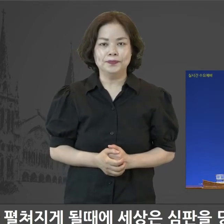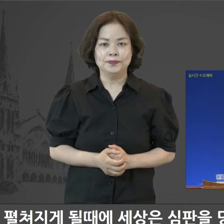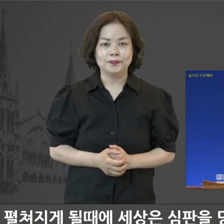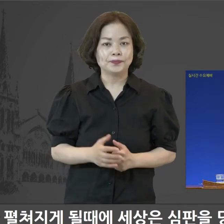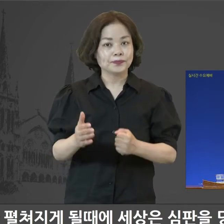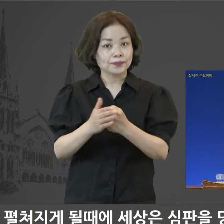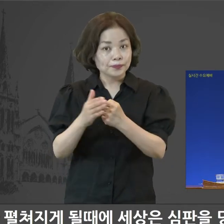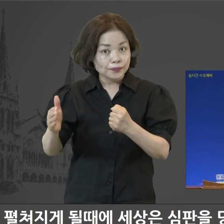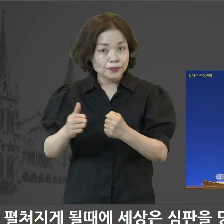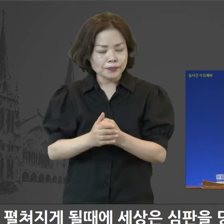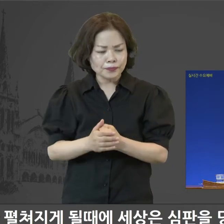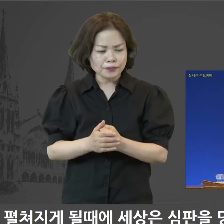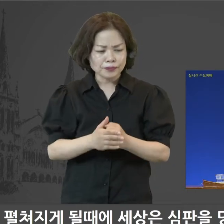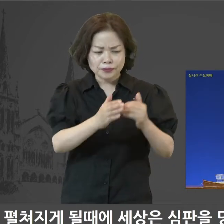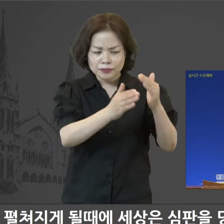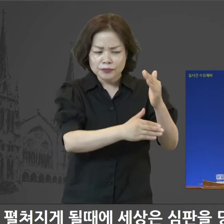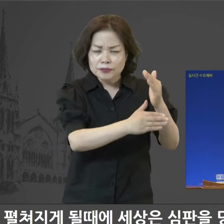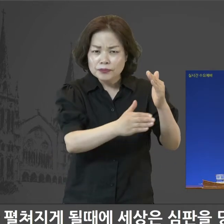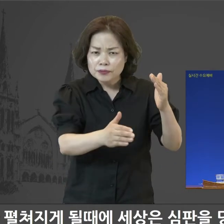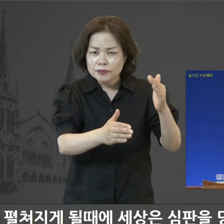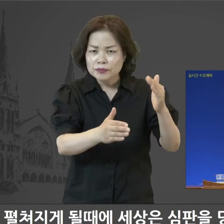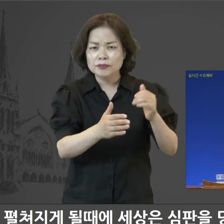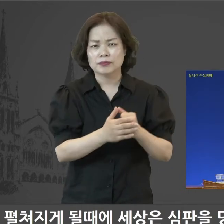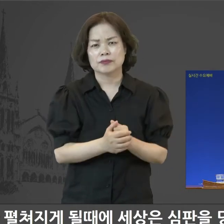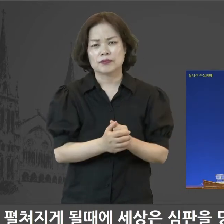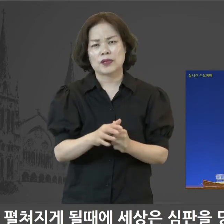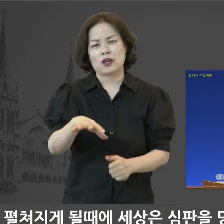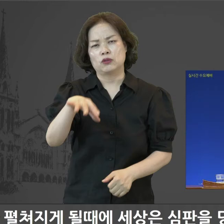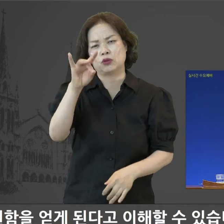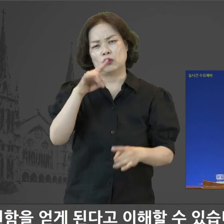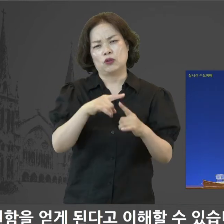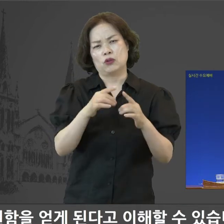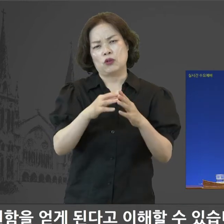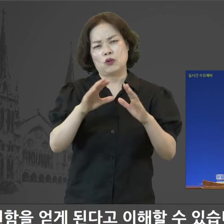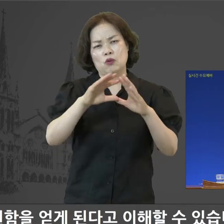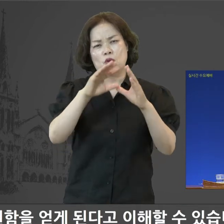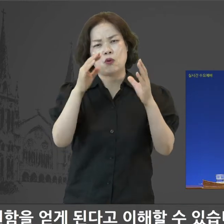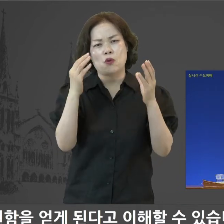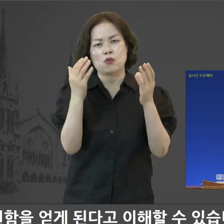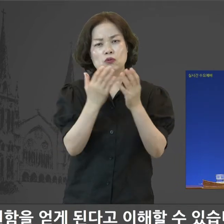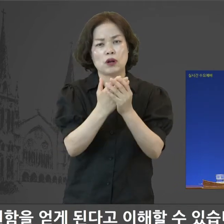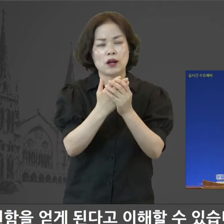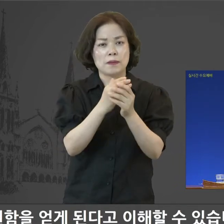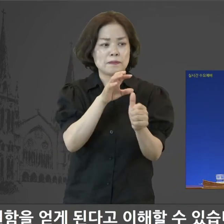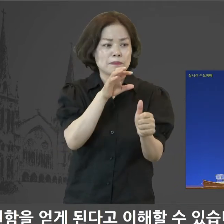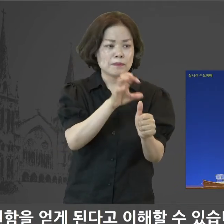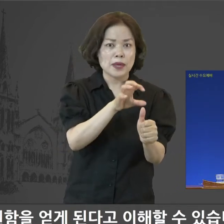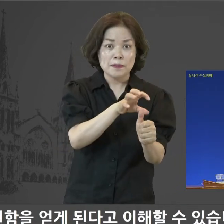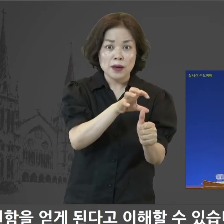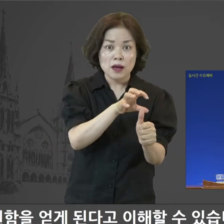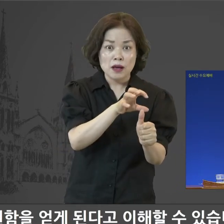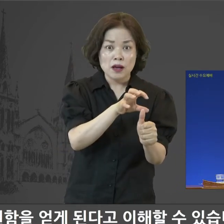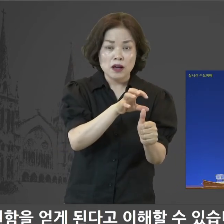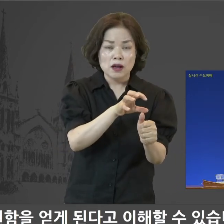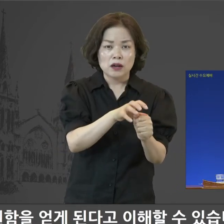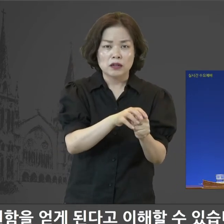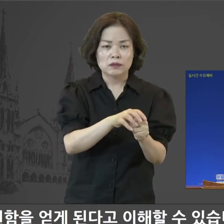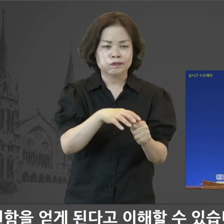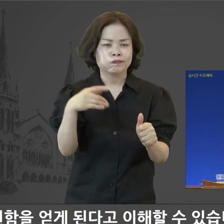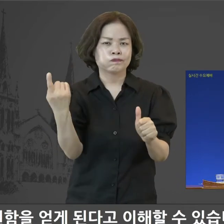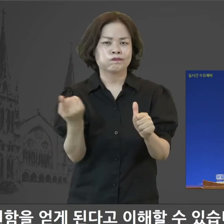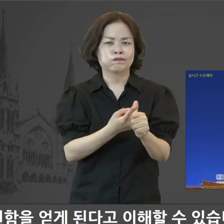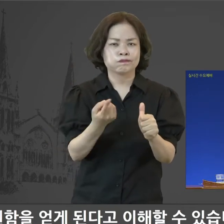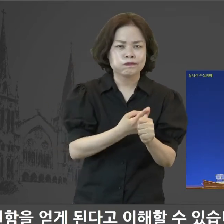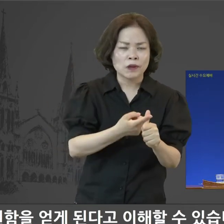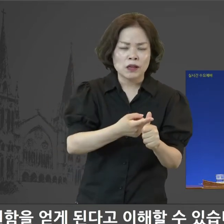그렇기 때문에 우리 성도들, 아니 초대교회 온갖 핍박과 박해, 모욕을